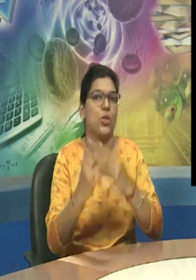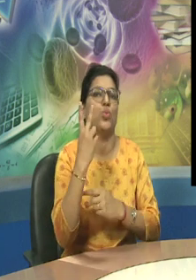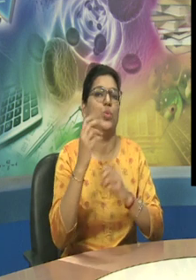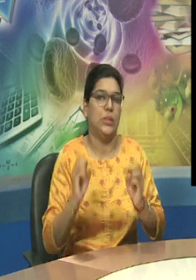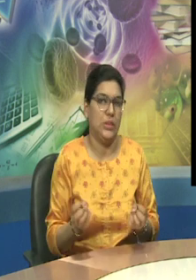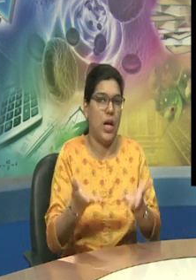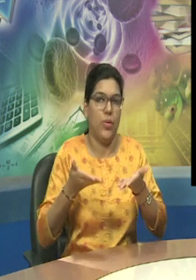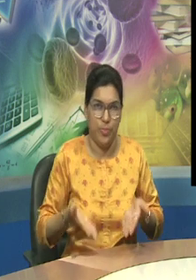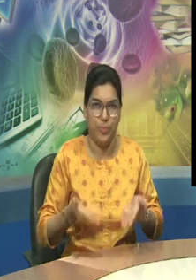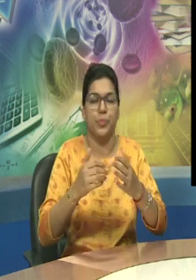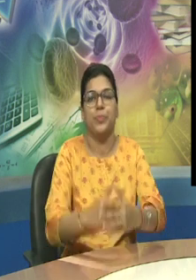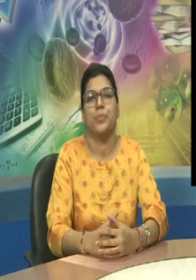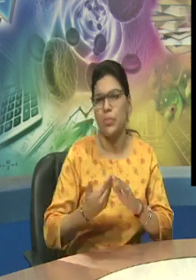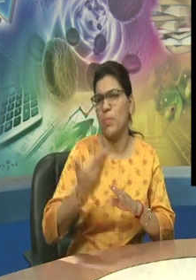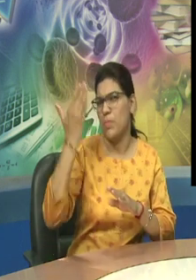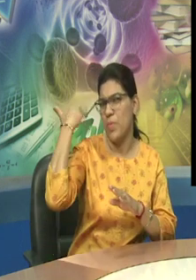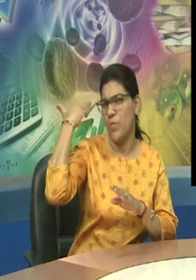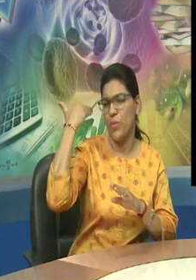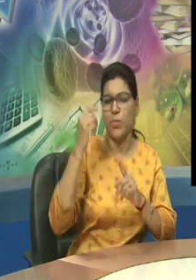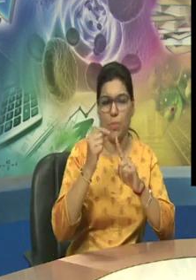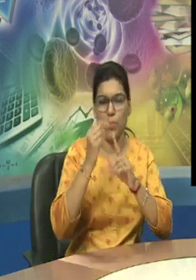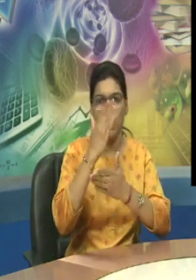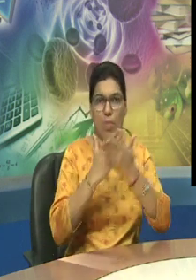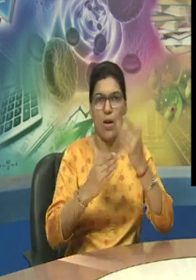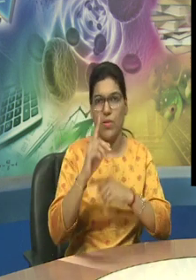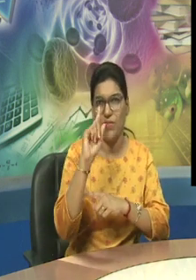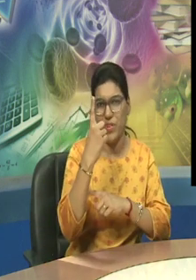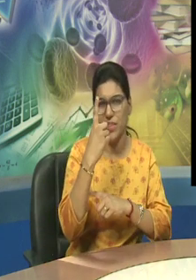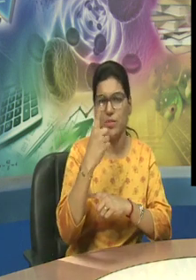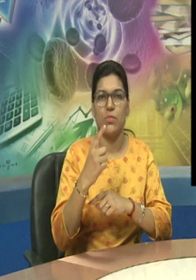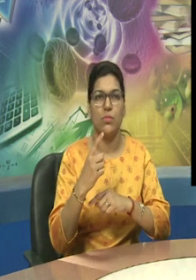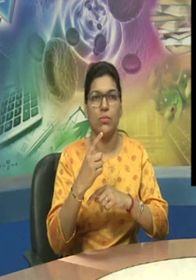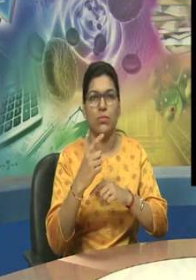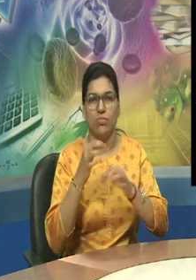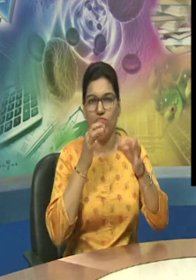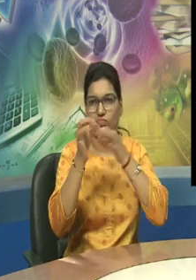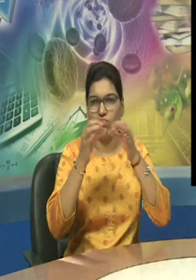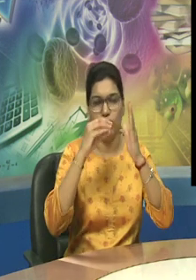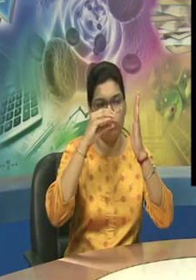आइए मूल पाठ 1 से शुरुआत करें।